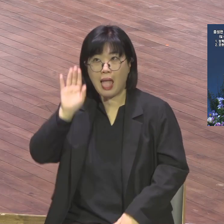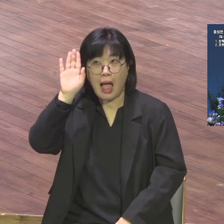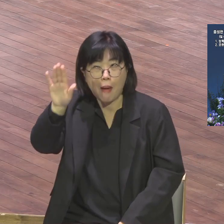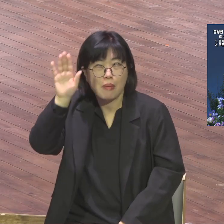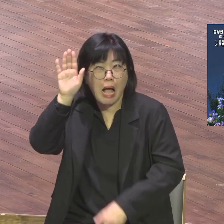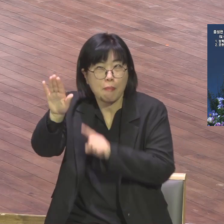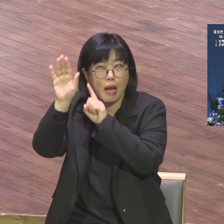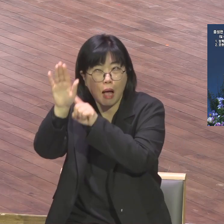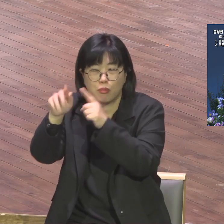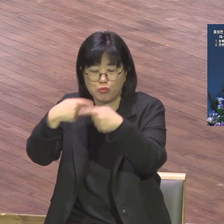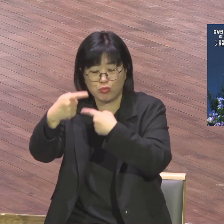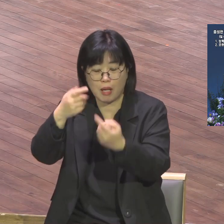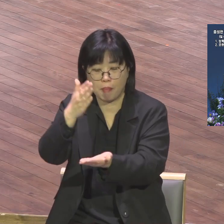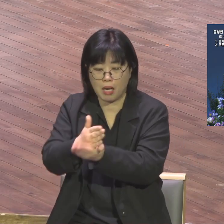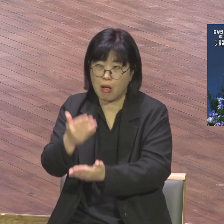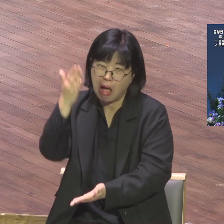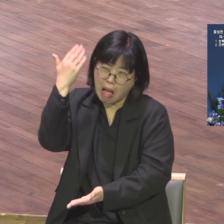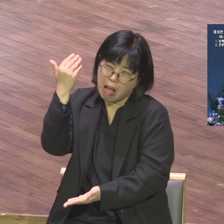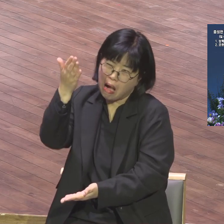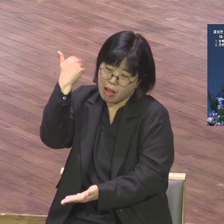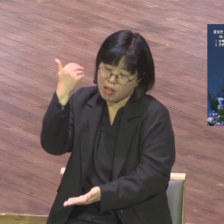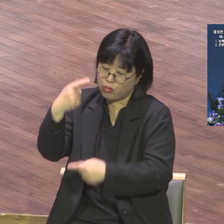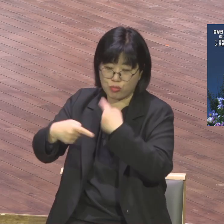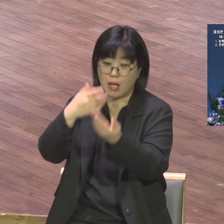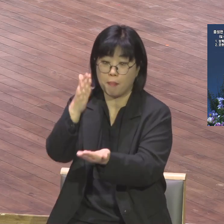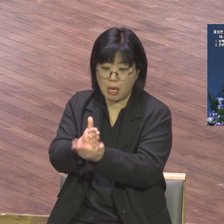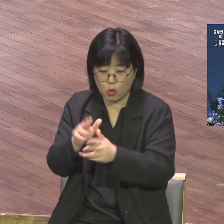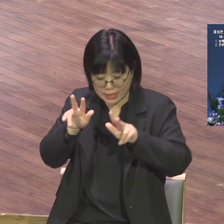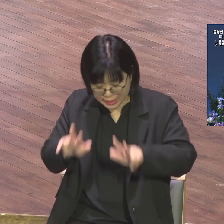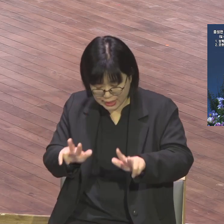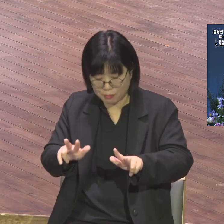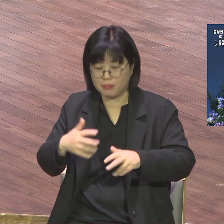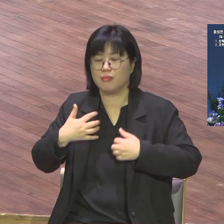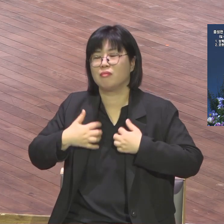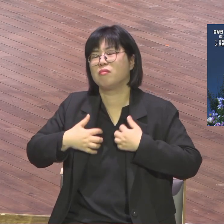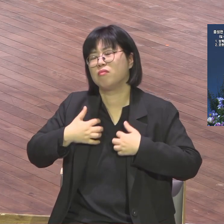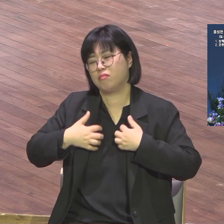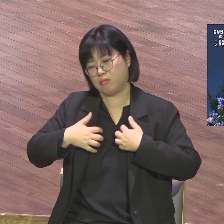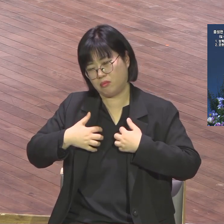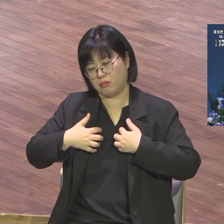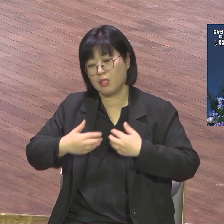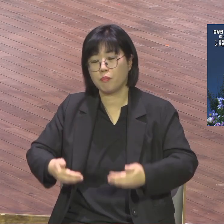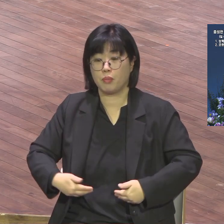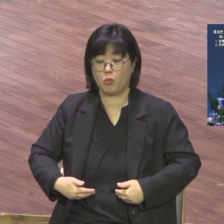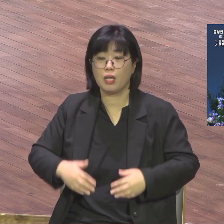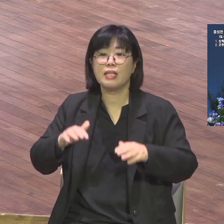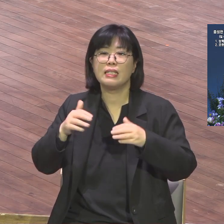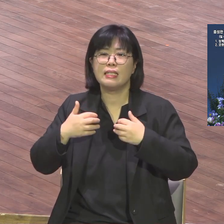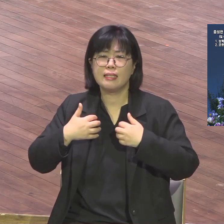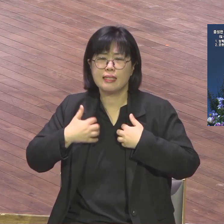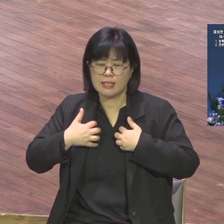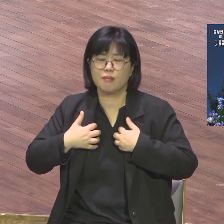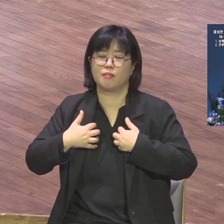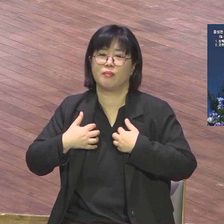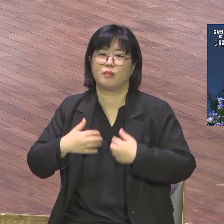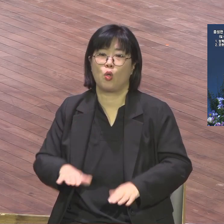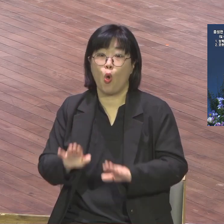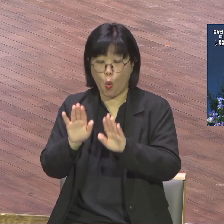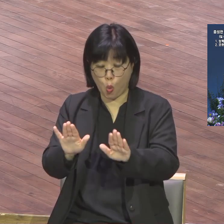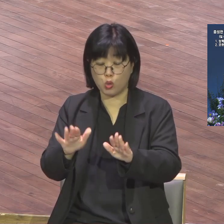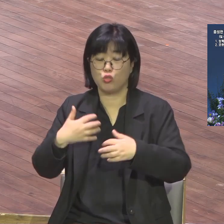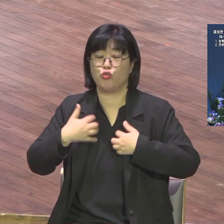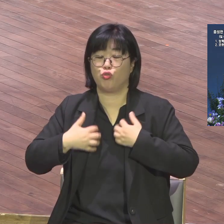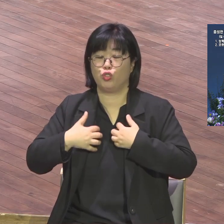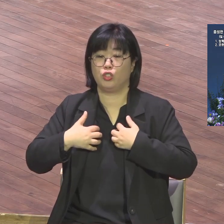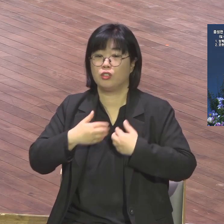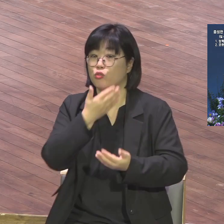계십니다. With Emmanuel Oneness. 아멘. 이 축복을 지금 누려, 지금. 오늘 누리시기 바랍니다.